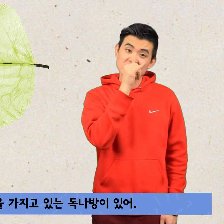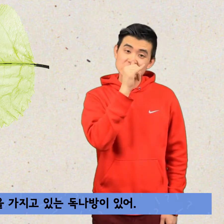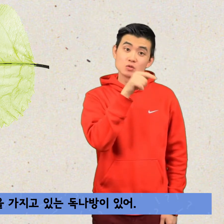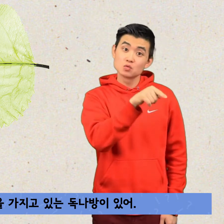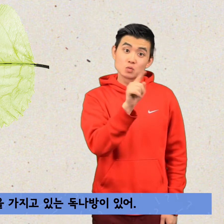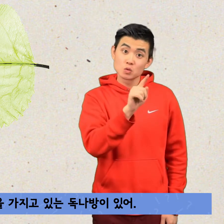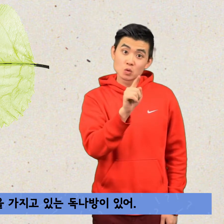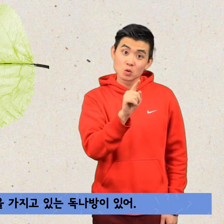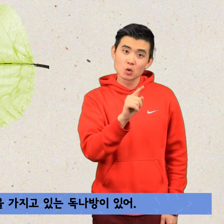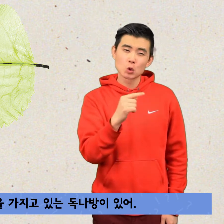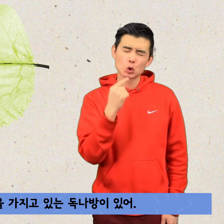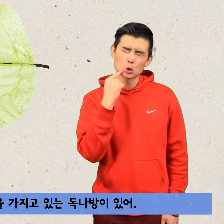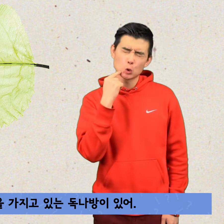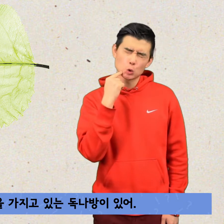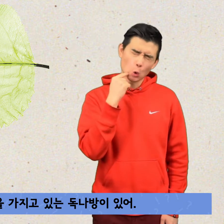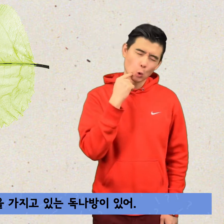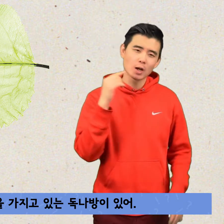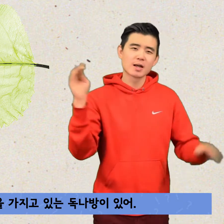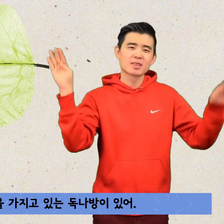있어.